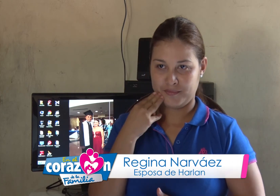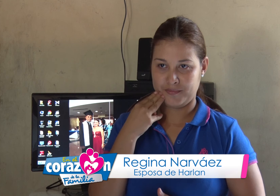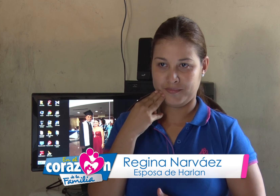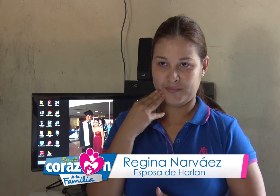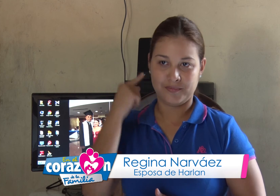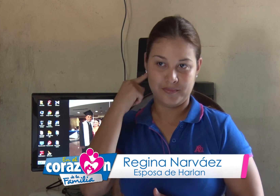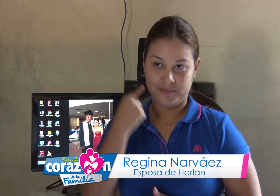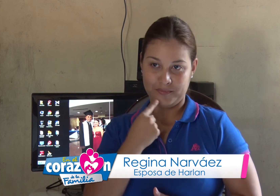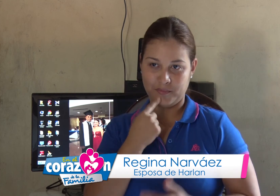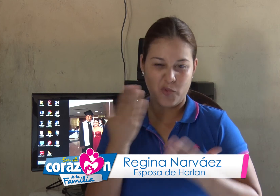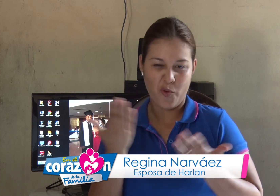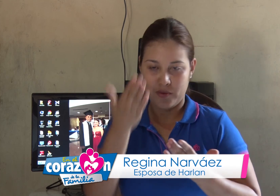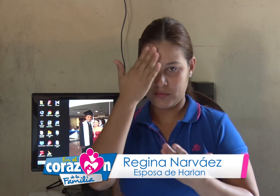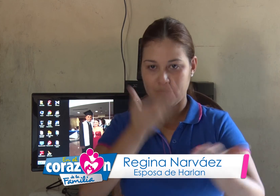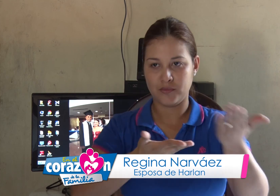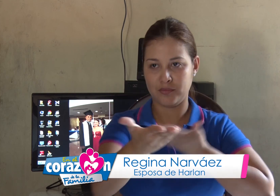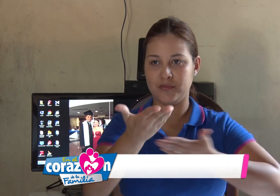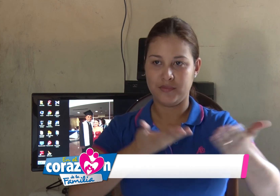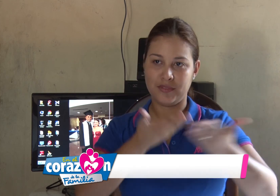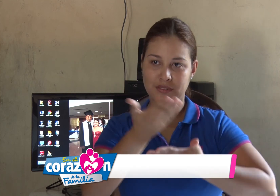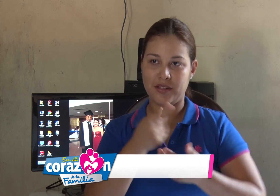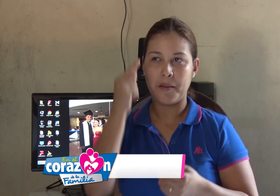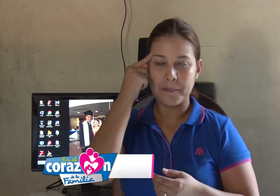dos somos sordos.